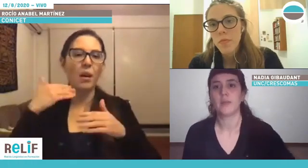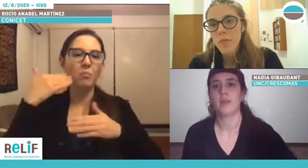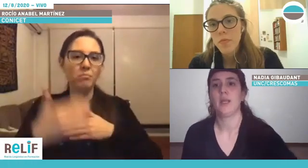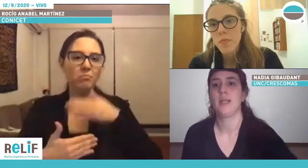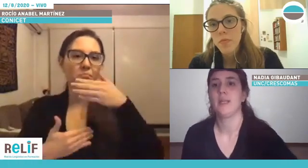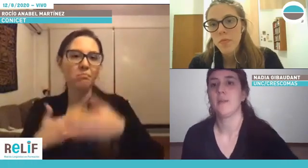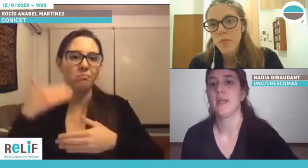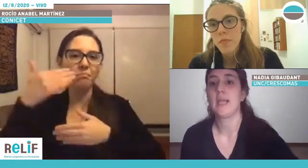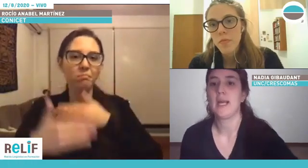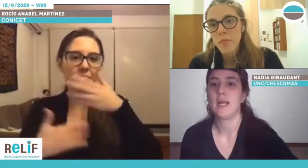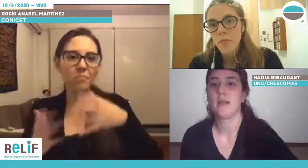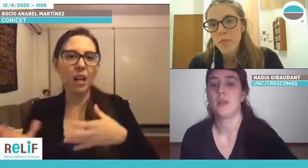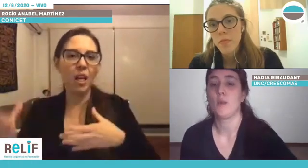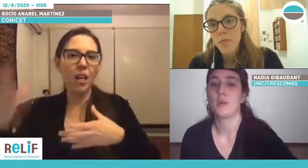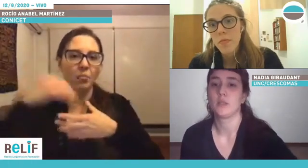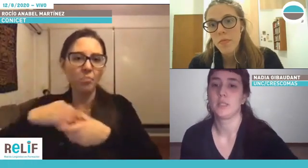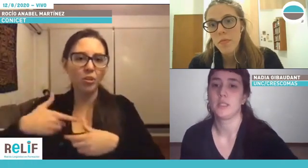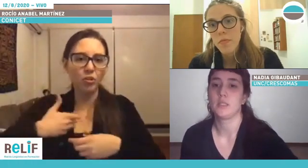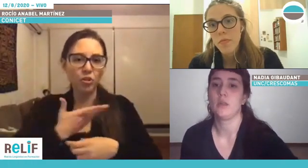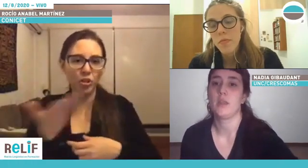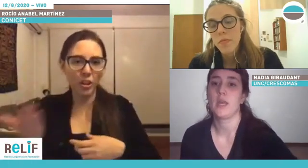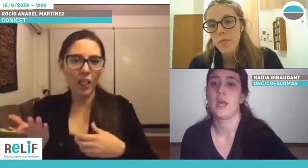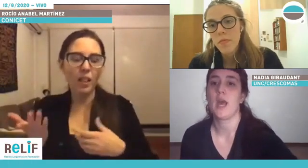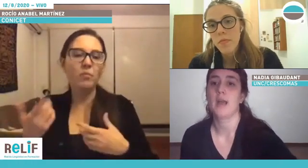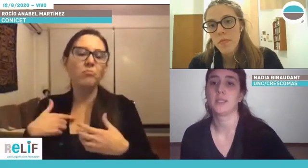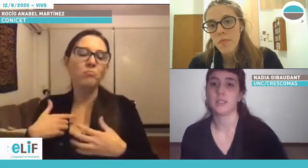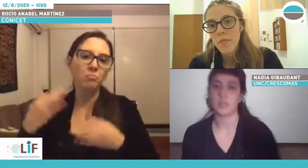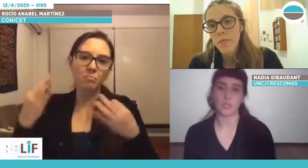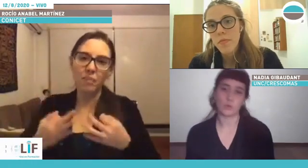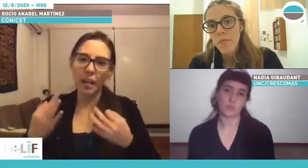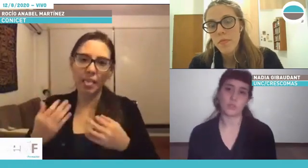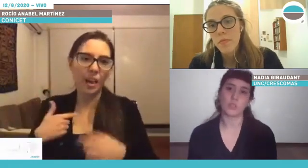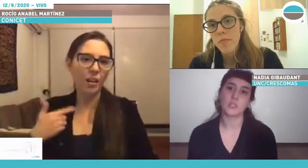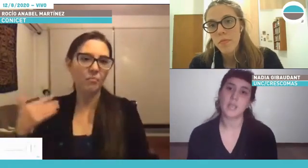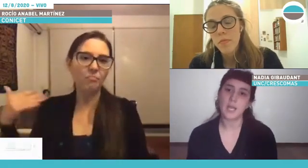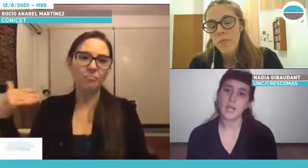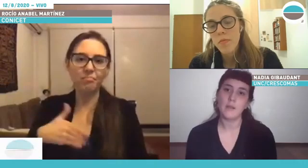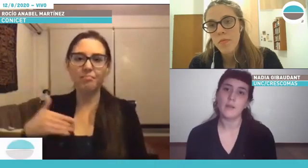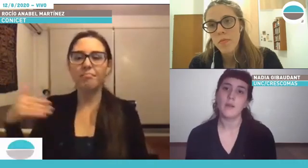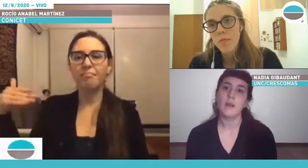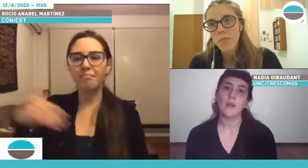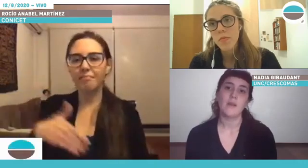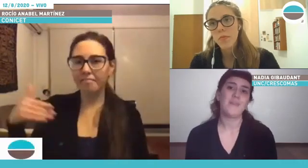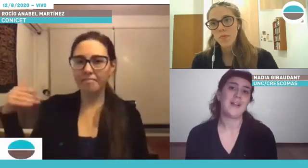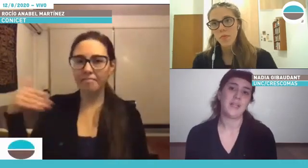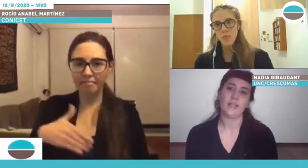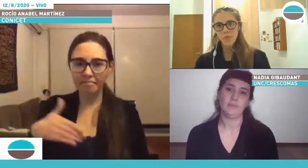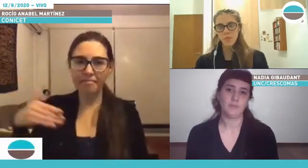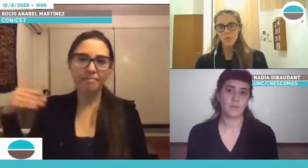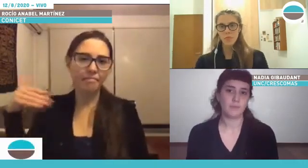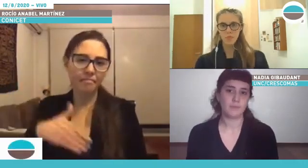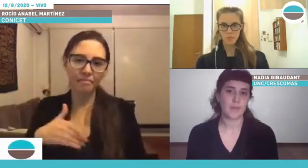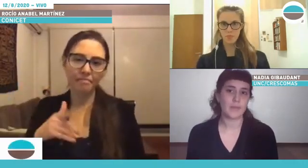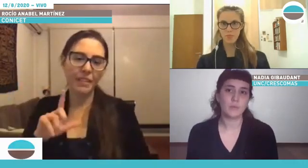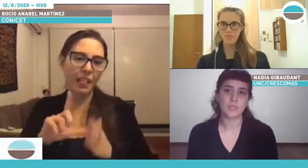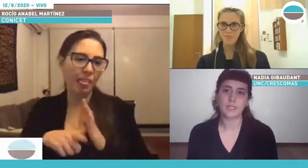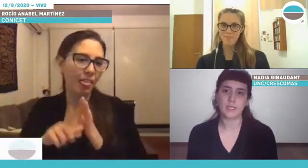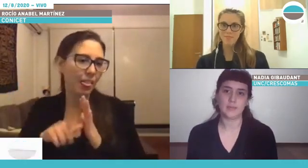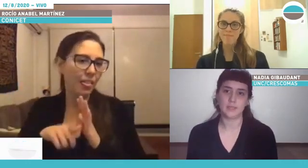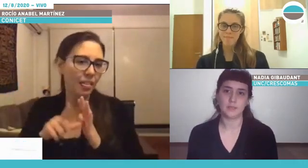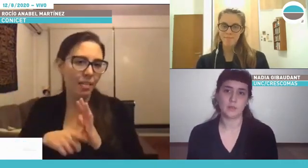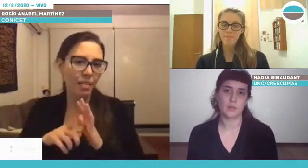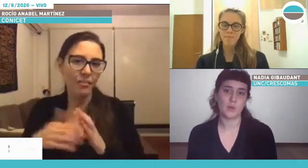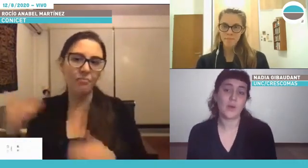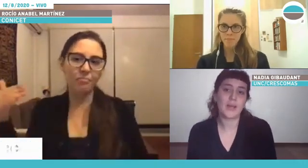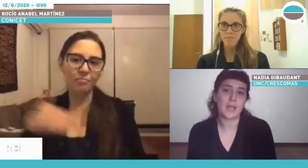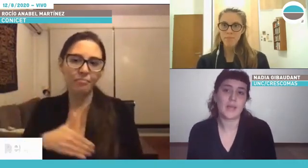Bueno, el tema de los procesos de inclusión social falta. Hay muchos